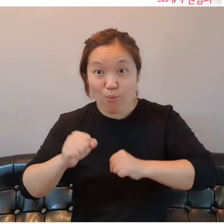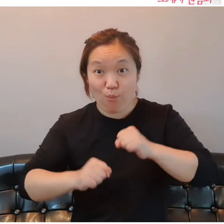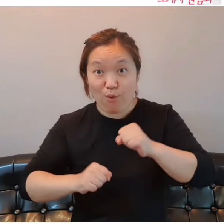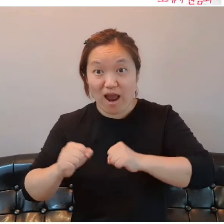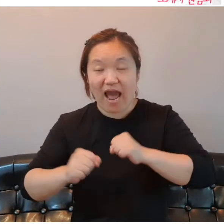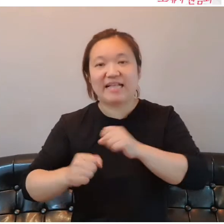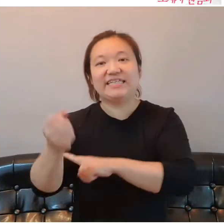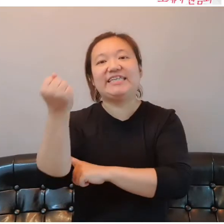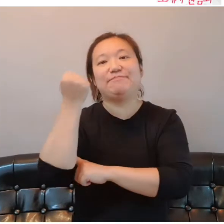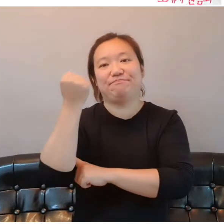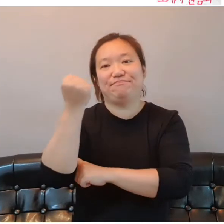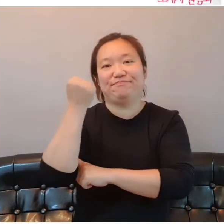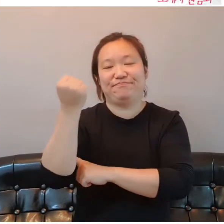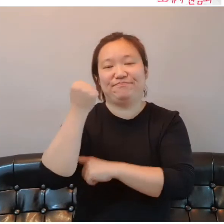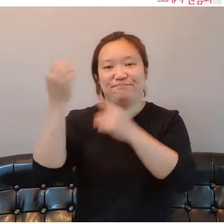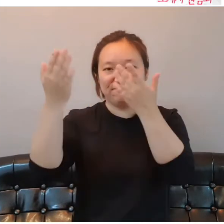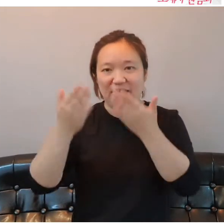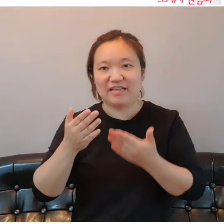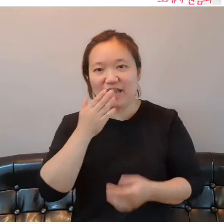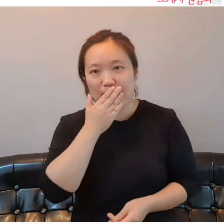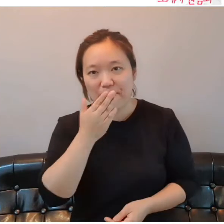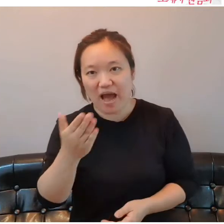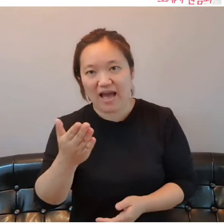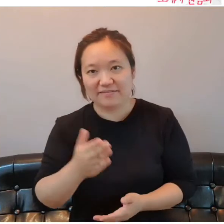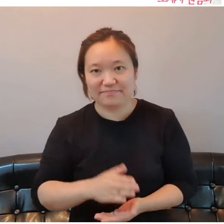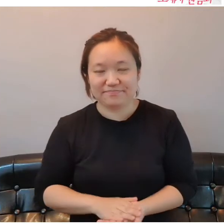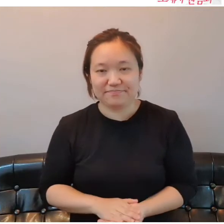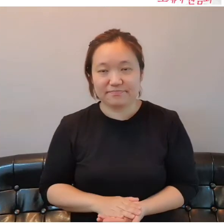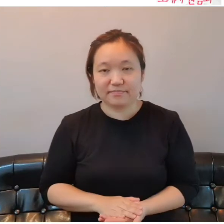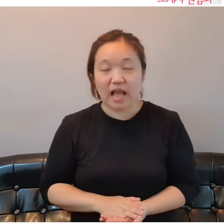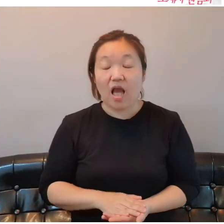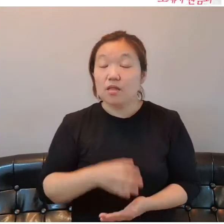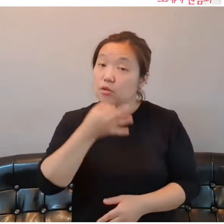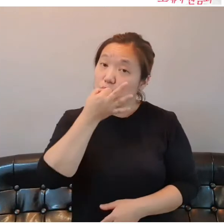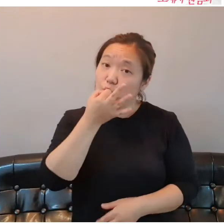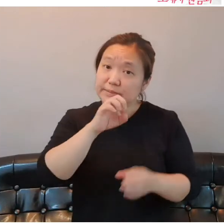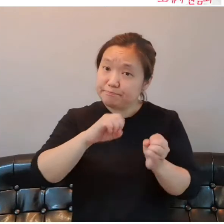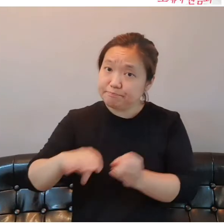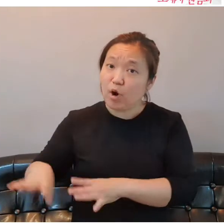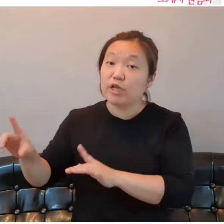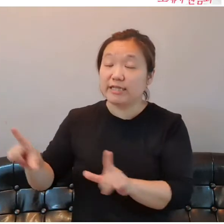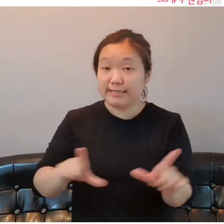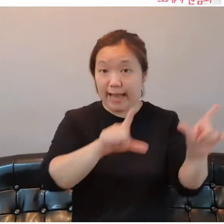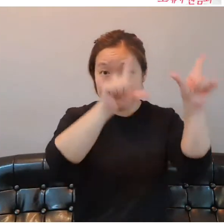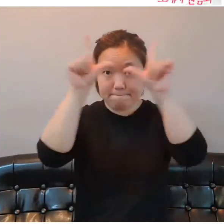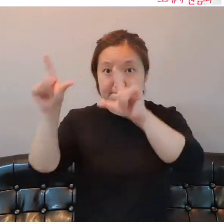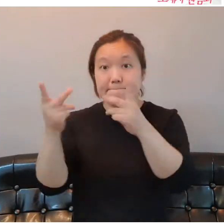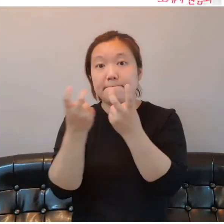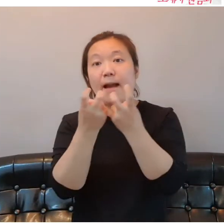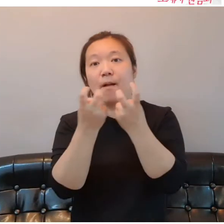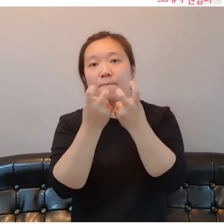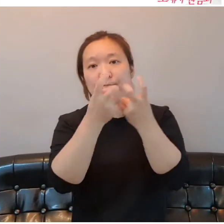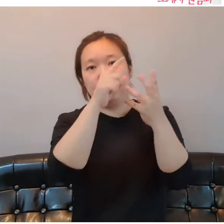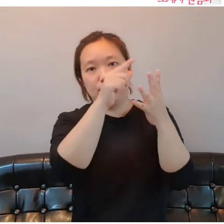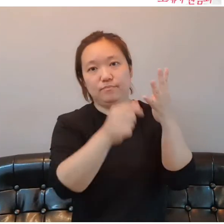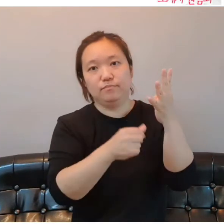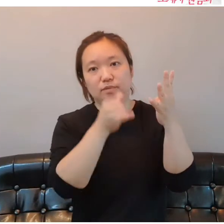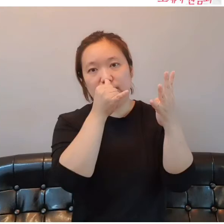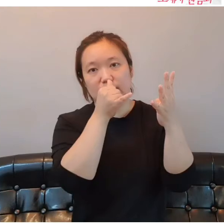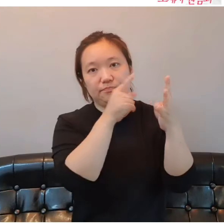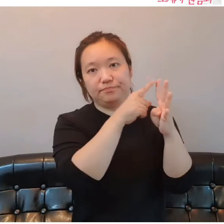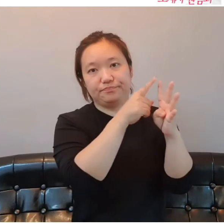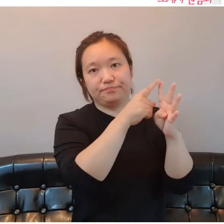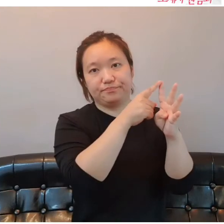되실 거예요. 미니멀 라이프에는 5단계가 있다고 해요. 소개해드리겠습니다. 1단계는